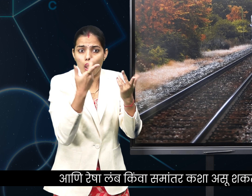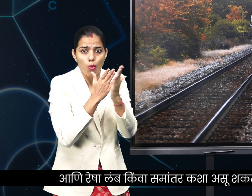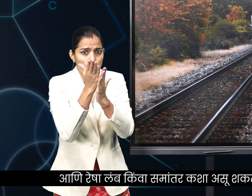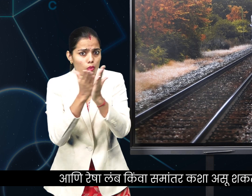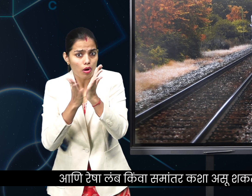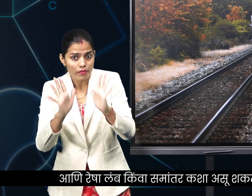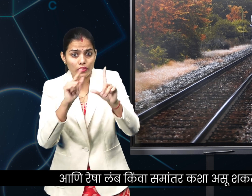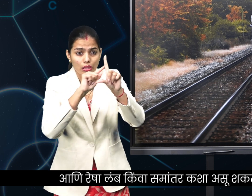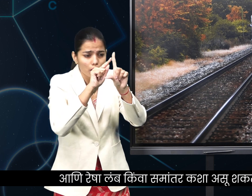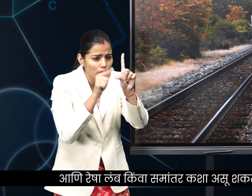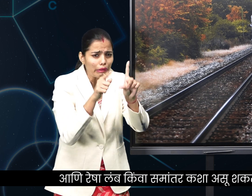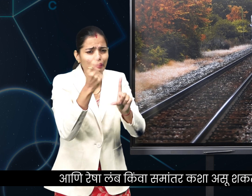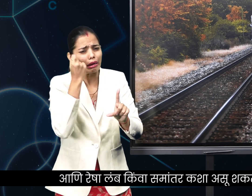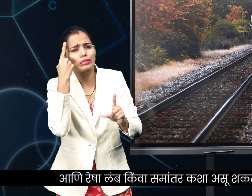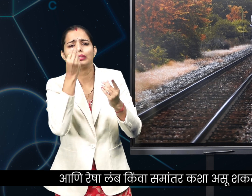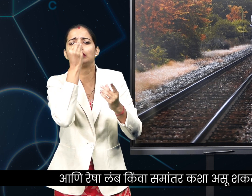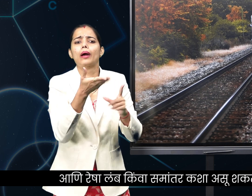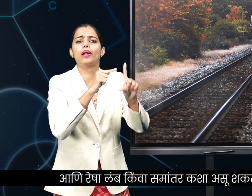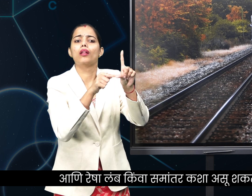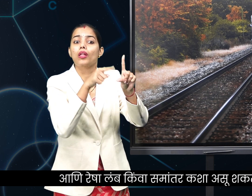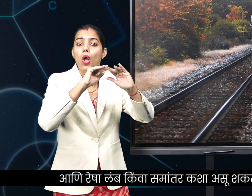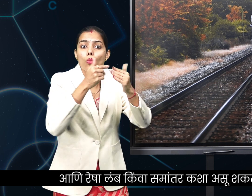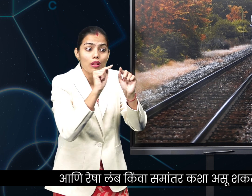असू शकतात हे समजून घेण्यास शिकाल.